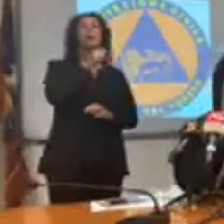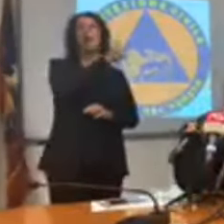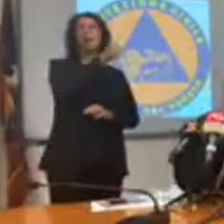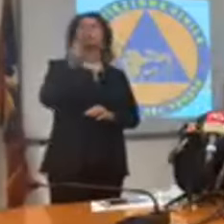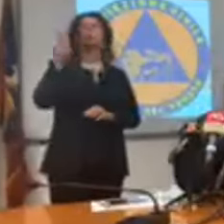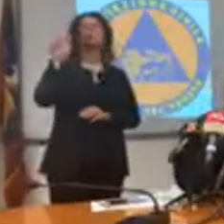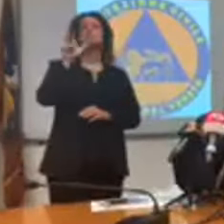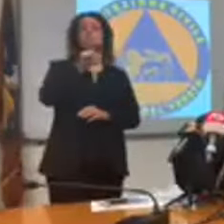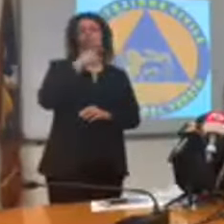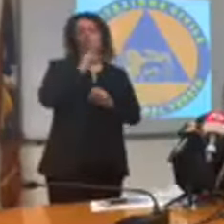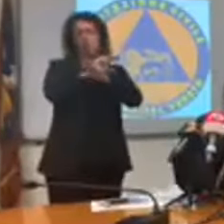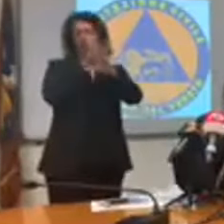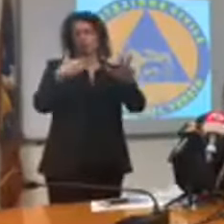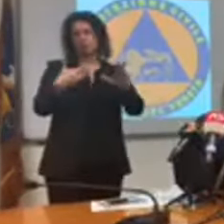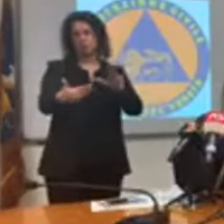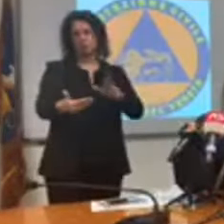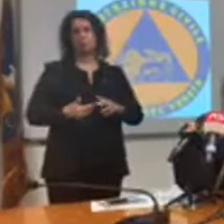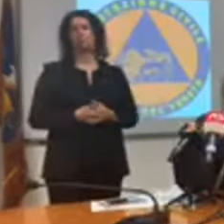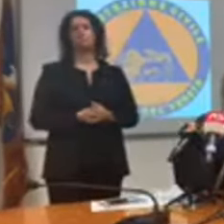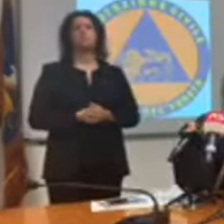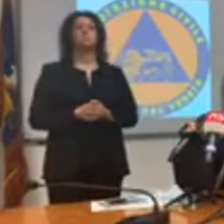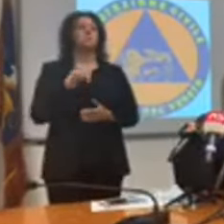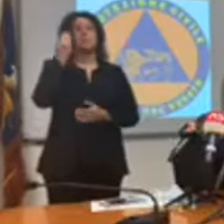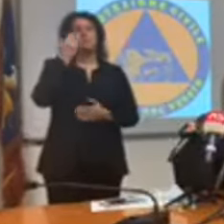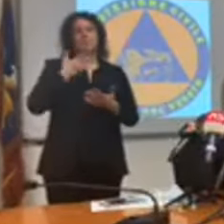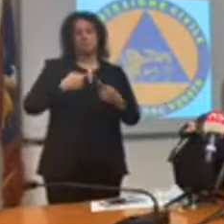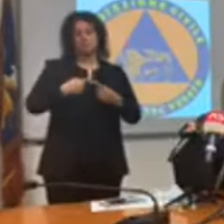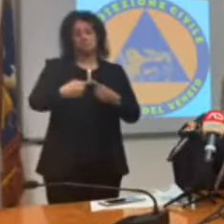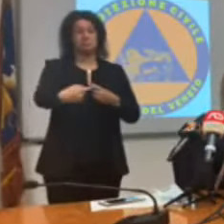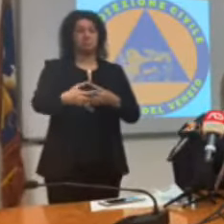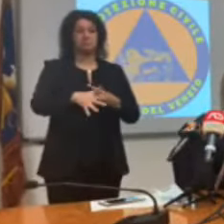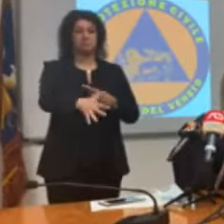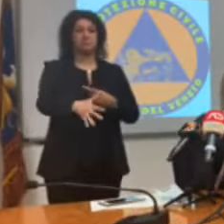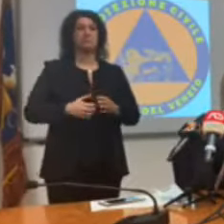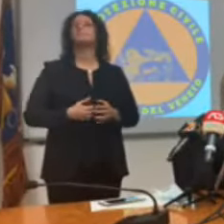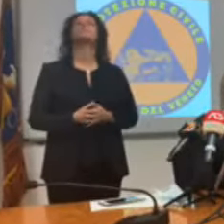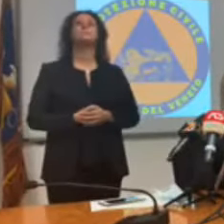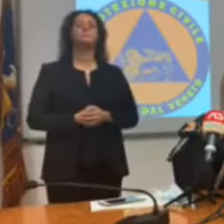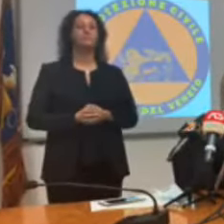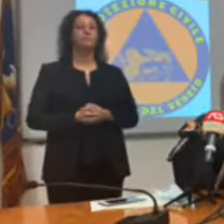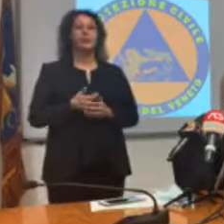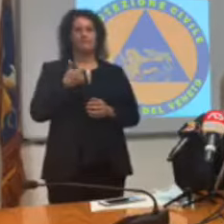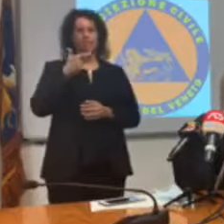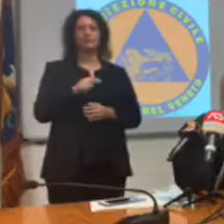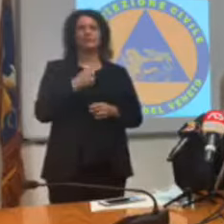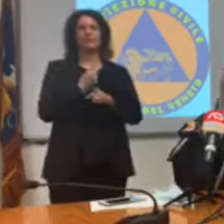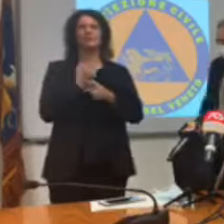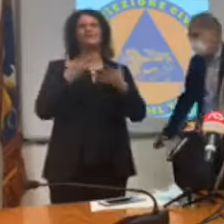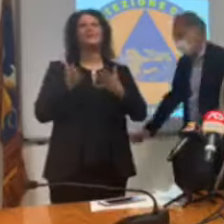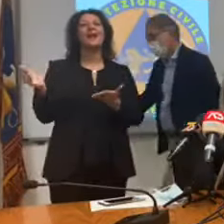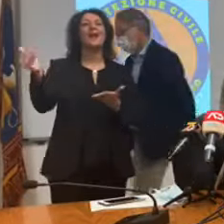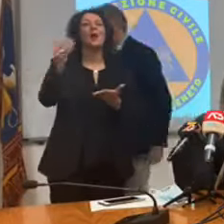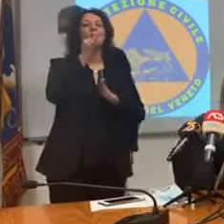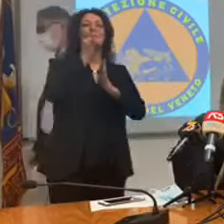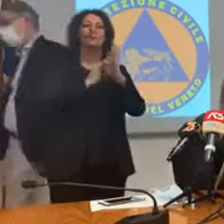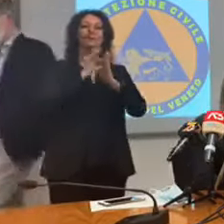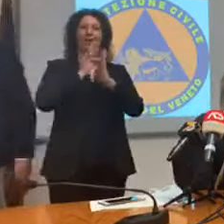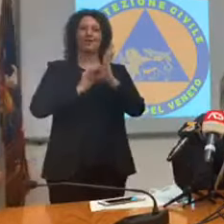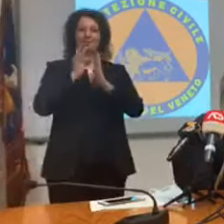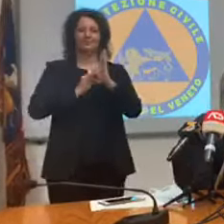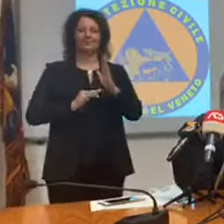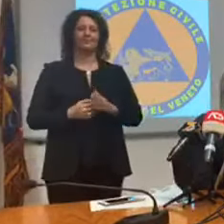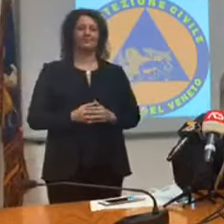comunichiamo subito, insomma, che penso sia proprio questione di giorni, insomma, perché stanno chiudendo appunto la raccolta dati che hanno chiesto